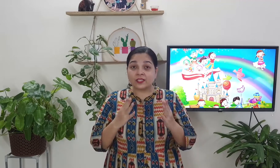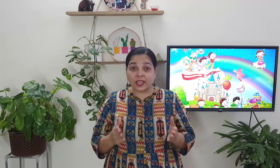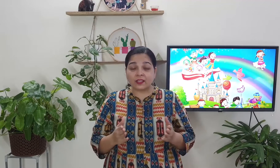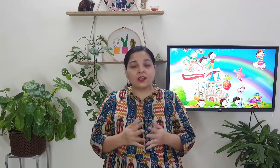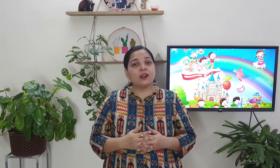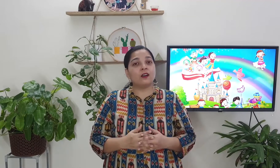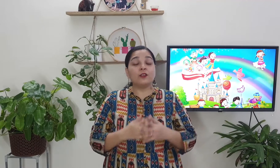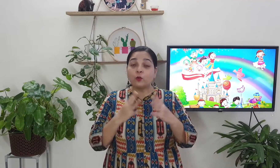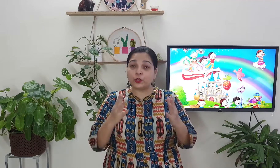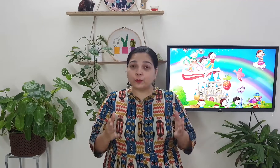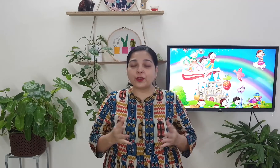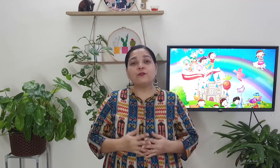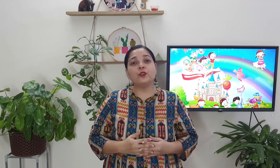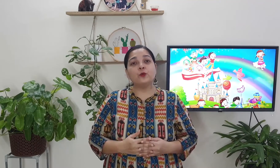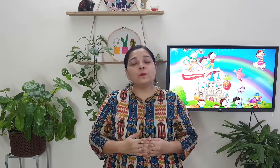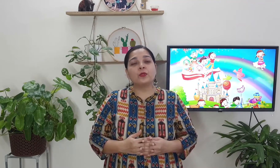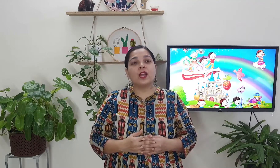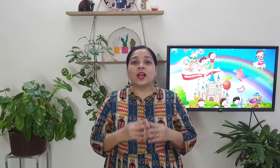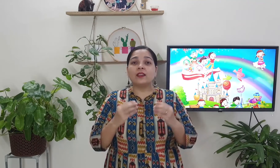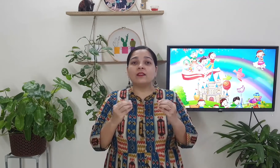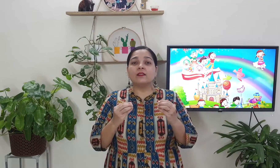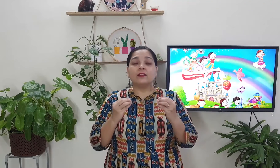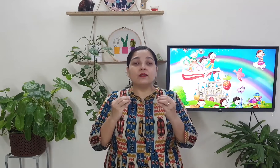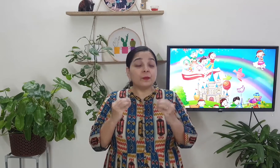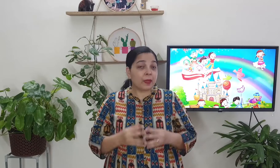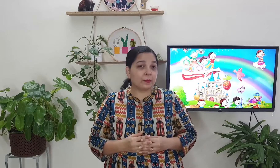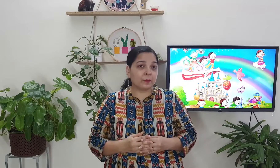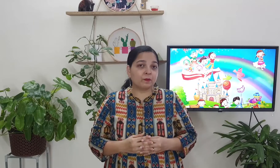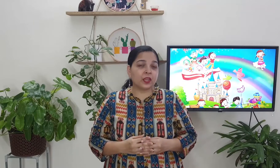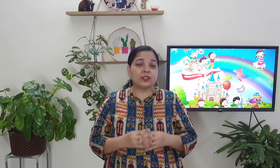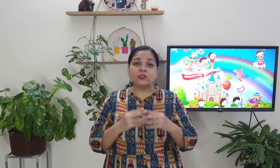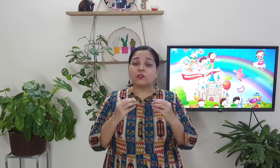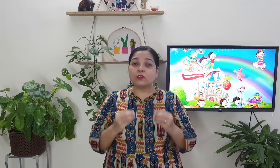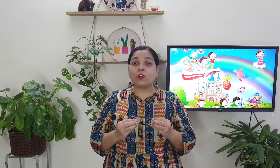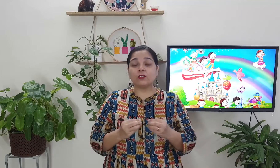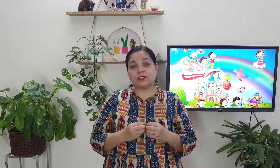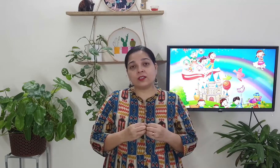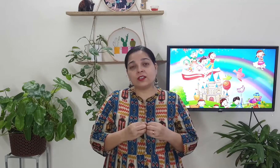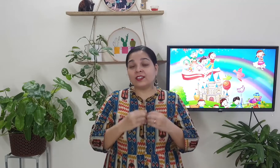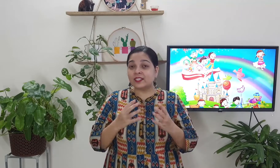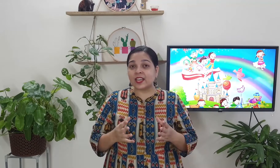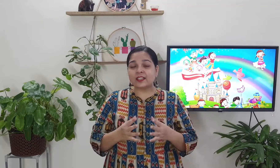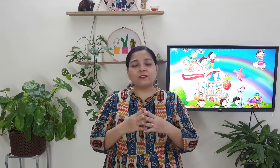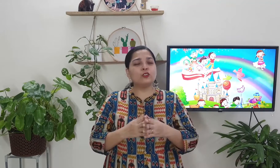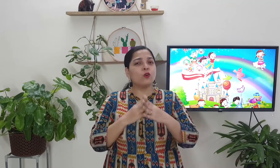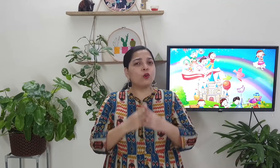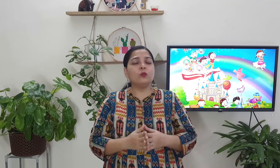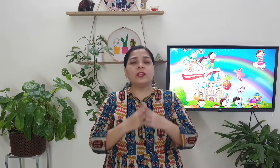உங்களுக்காக இந்த நேரத்தில் ஜெபிக்க போகிறோம். நினைவில் கொள்ள வேண்டியது என்னவென்றால், நாம் எப்போதும் தெய்வீக ஆரோக்கியத்தில்